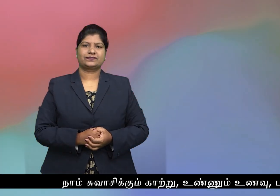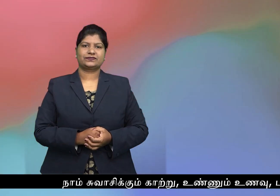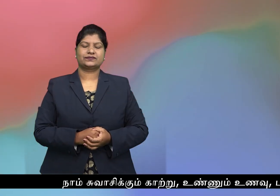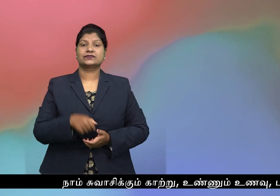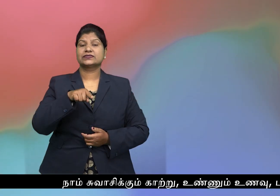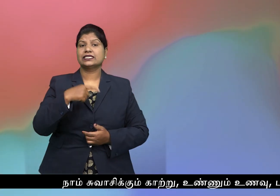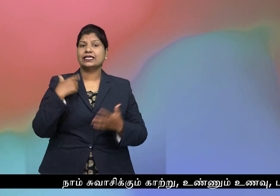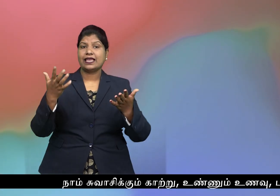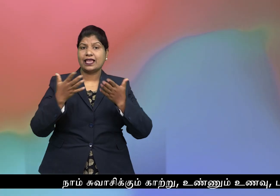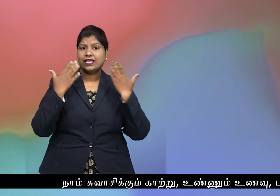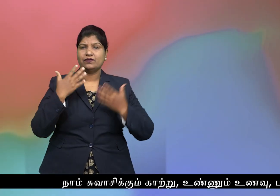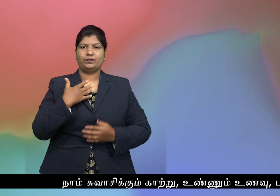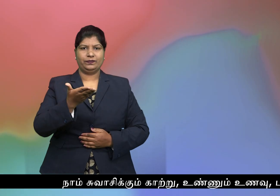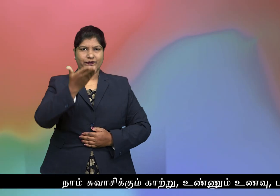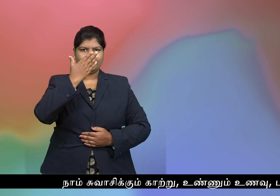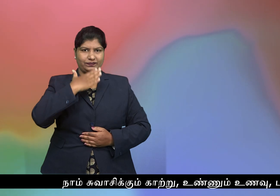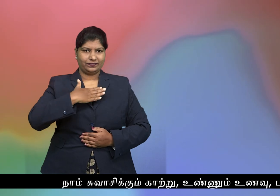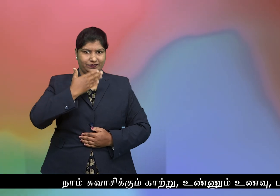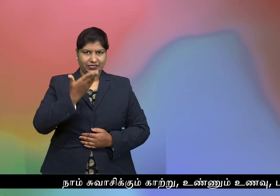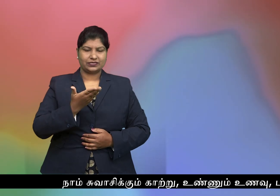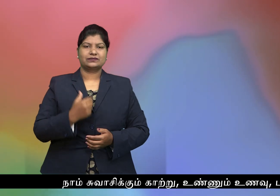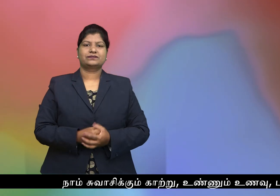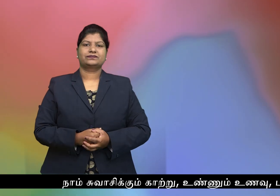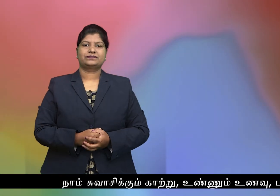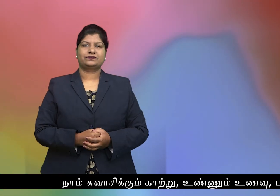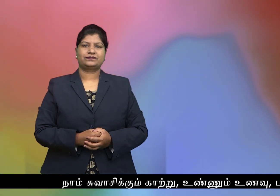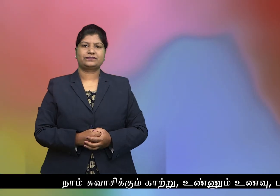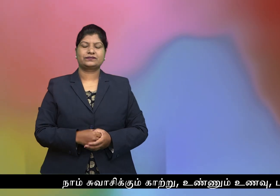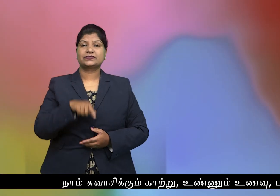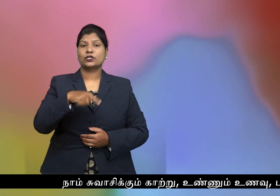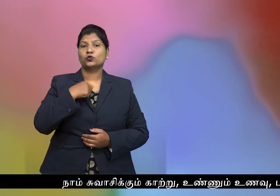நாம் சுவாசிக்கும் காற்று, உண்ணும் உணவு, பார்க்கும் பொருள்கள்,